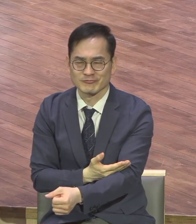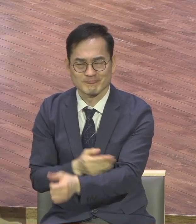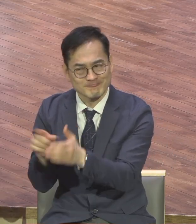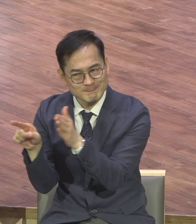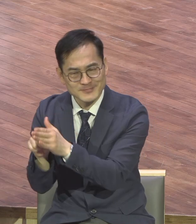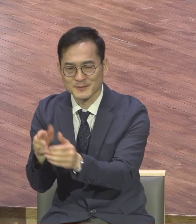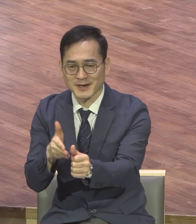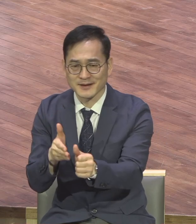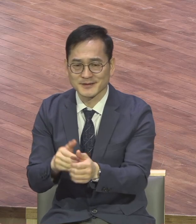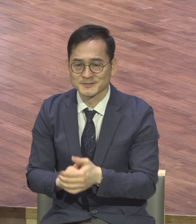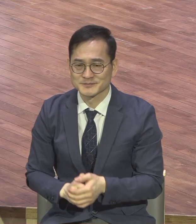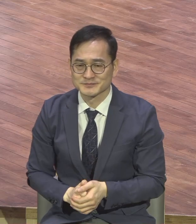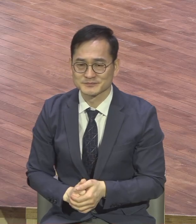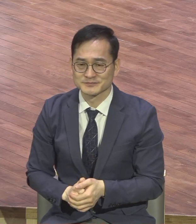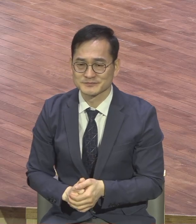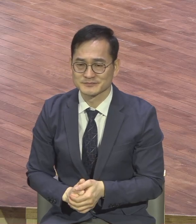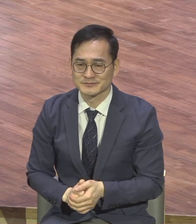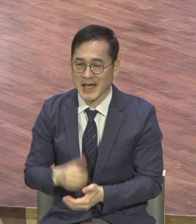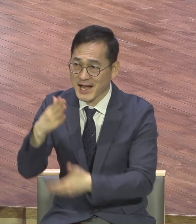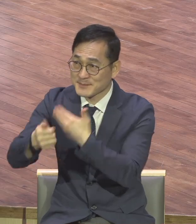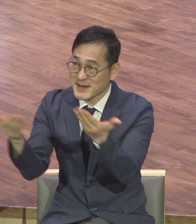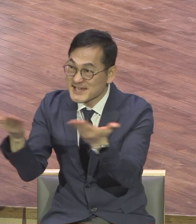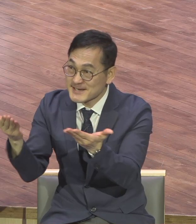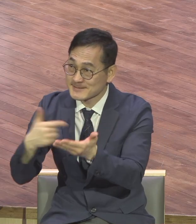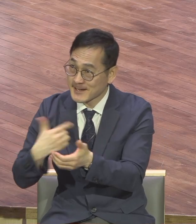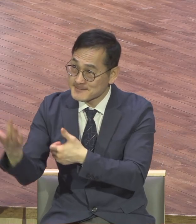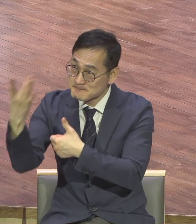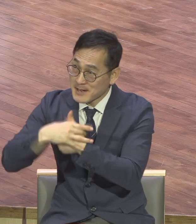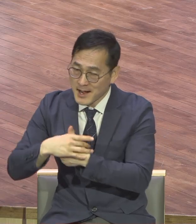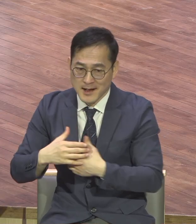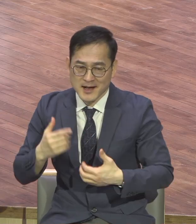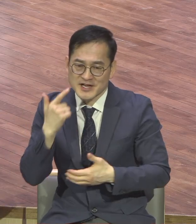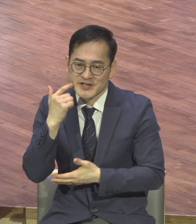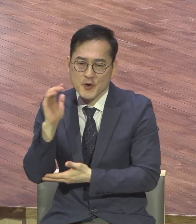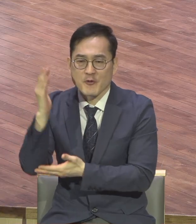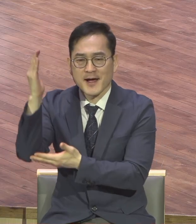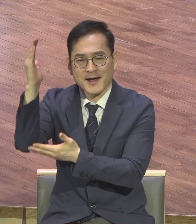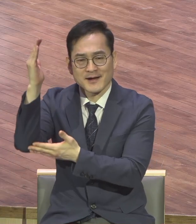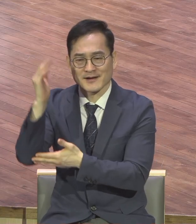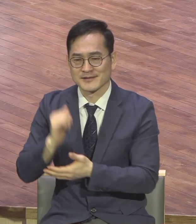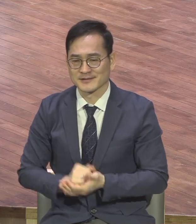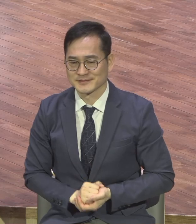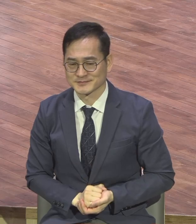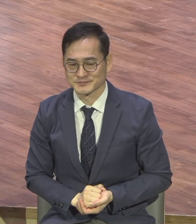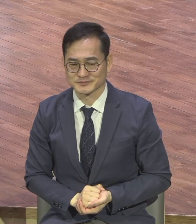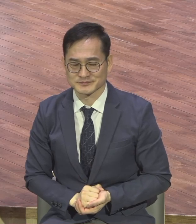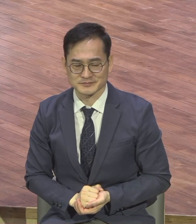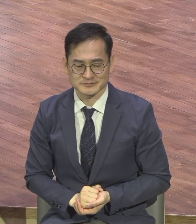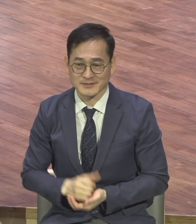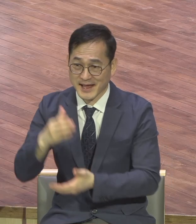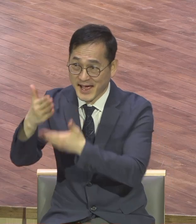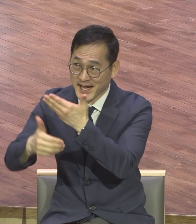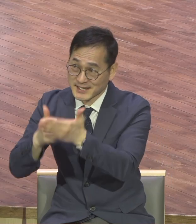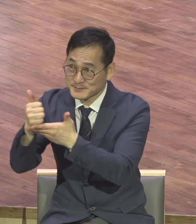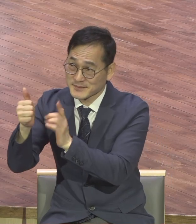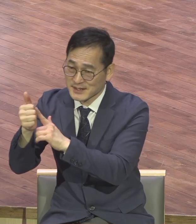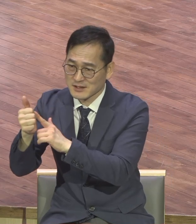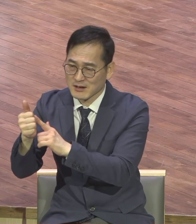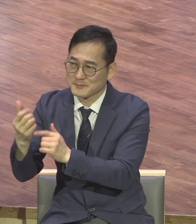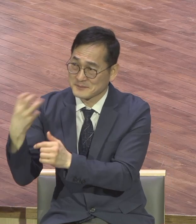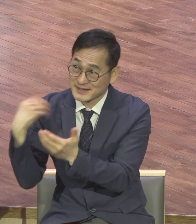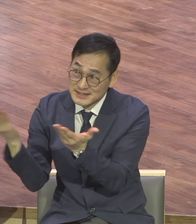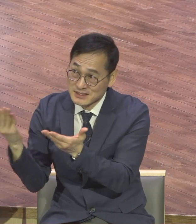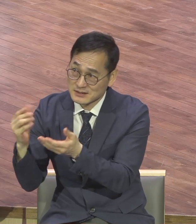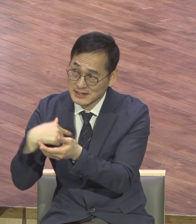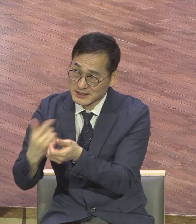대신한다 이런 특권이 어디 있어요? 하나님 하실 건 내가 하는 것이 선교의 전도입니다. 아멘. 하나님 하실 건 내가 하는 것이